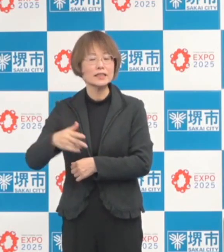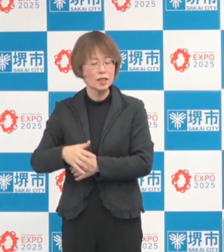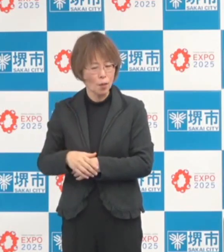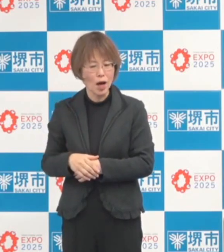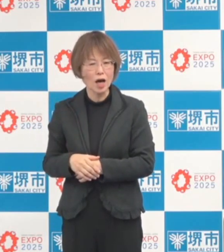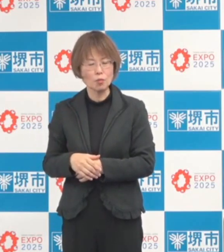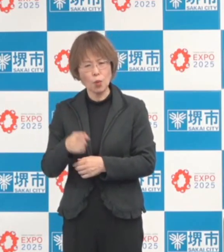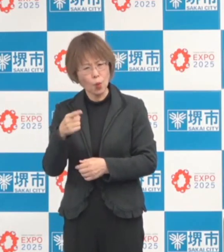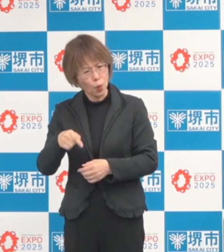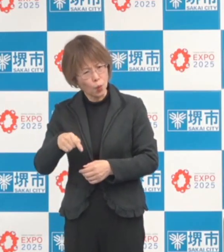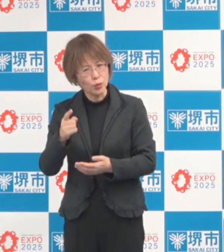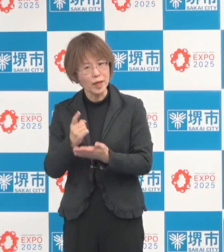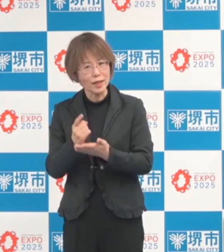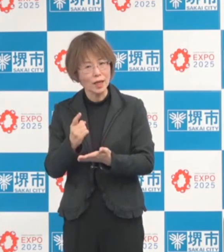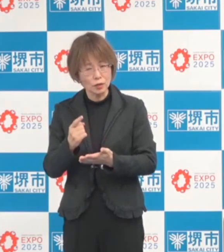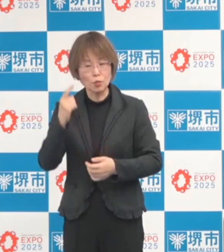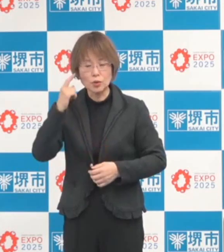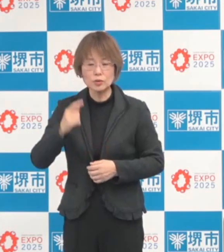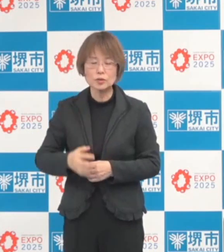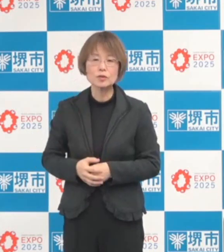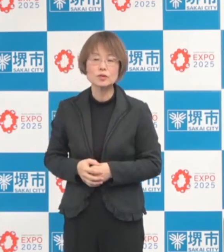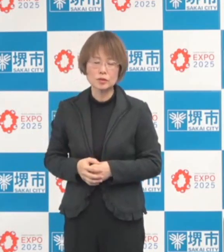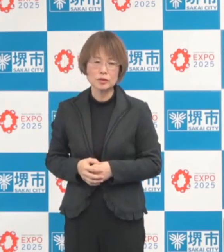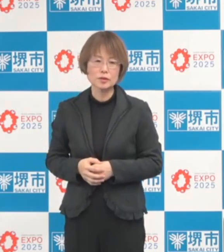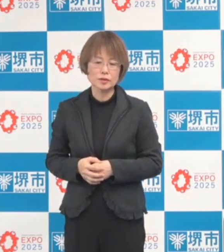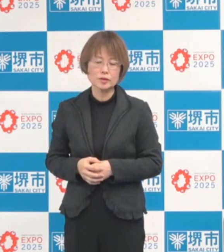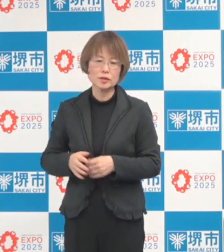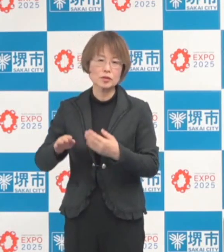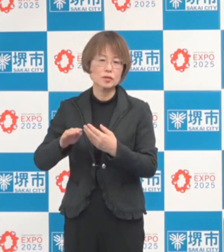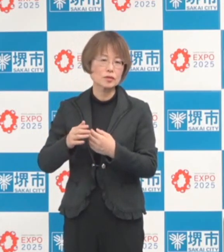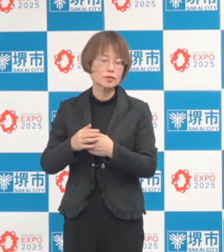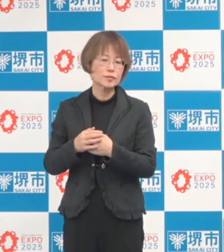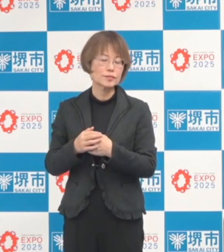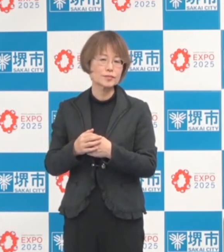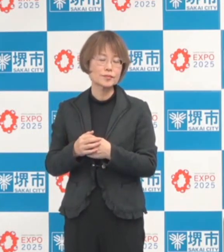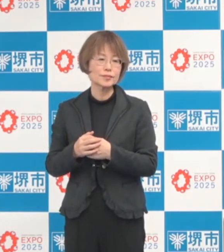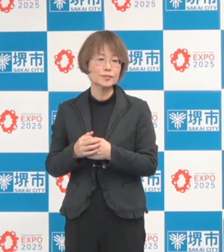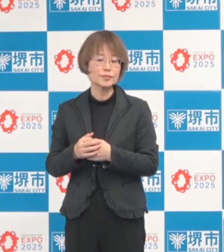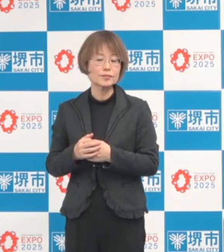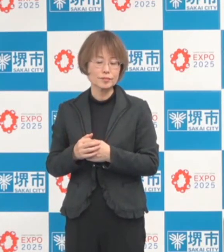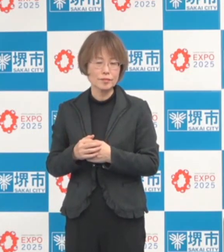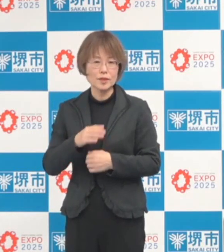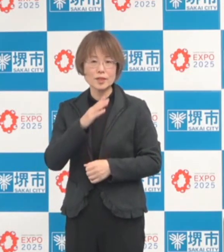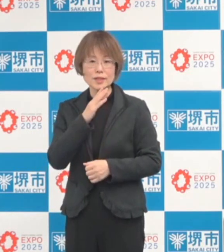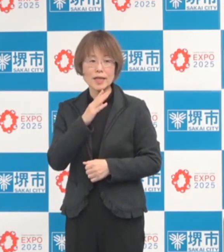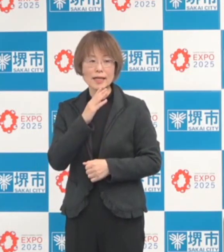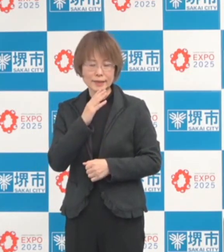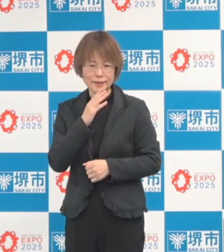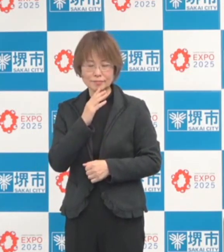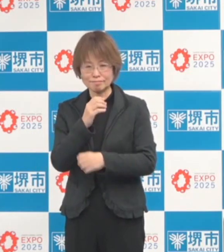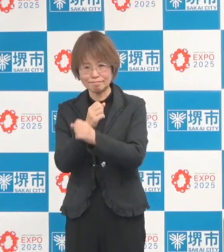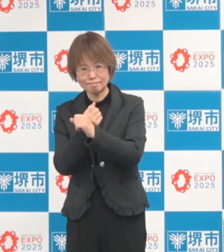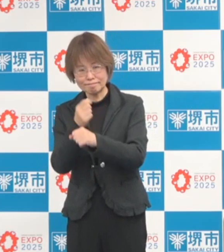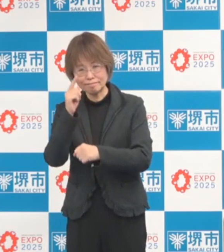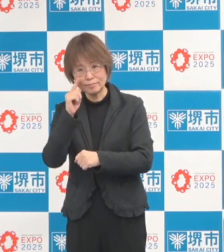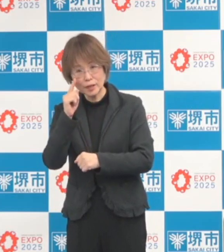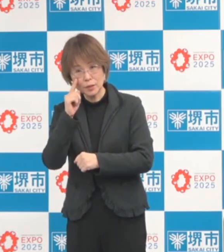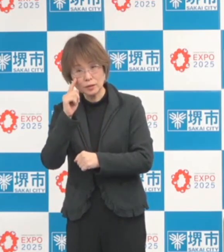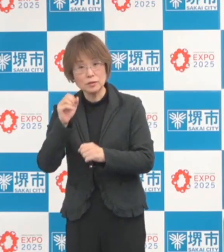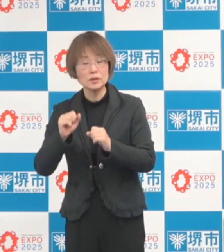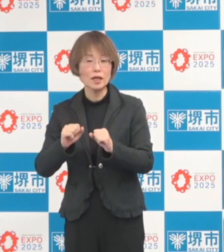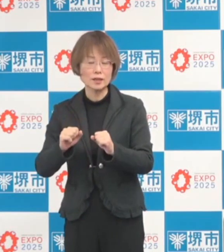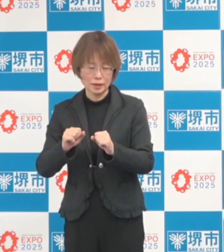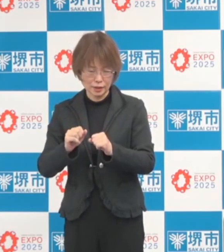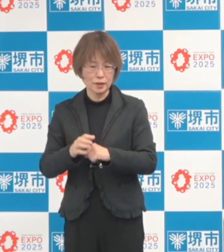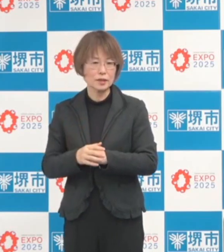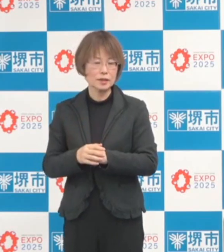ております。このことによって、これまでモデル実施も行ってきましたが、実際にテストを行った時の